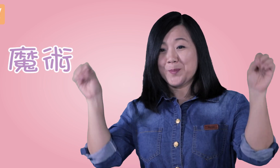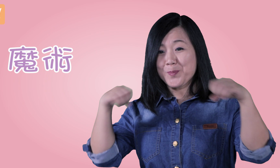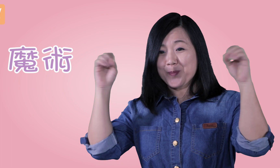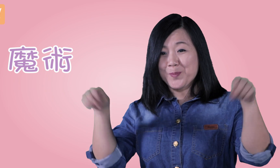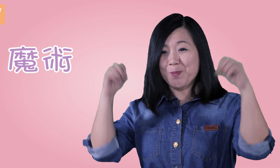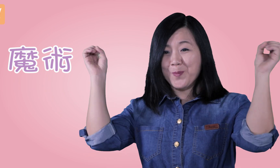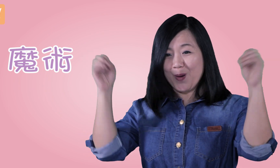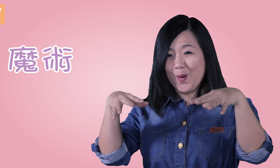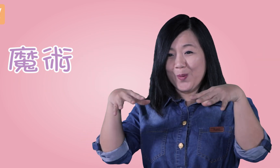魔术，